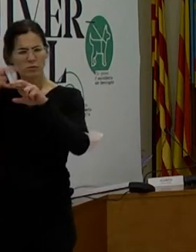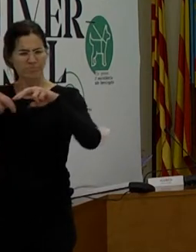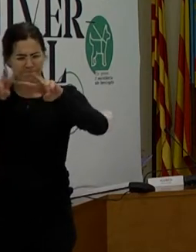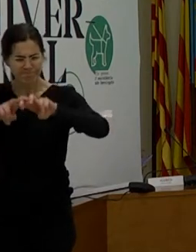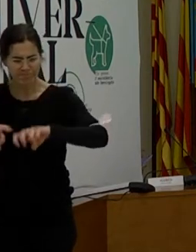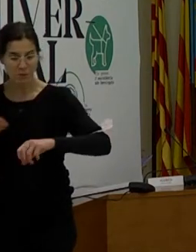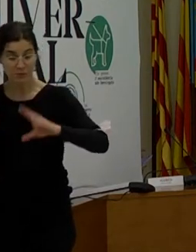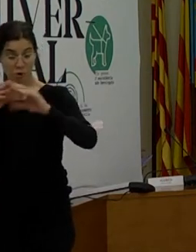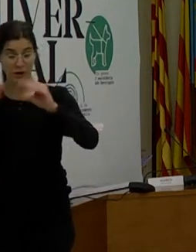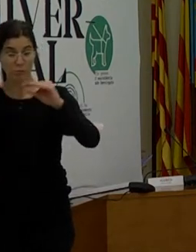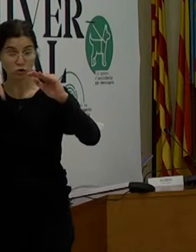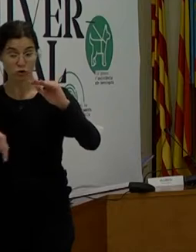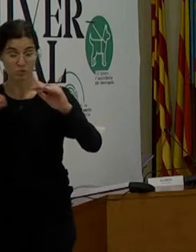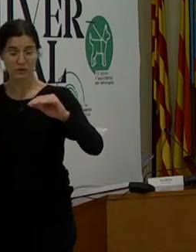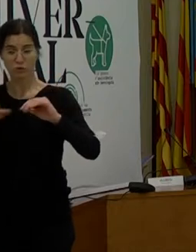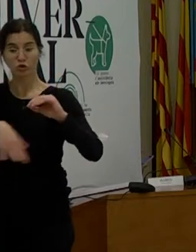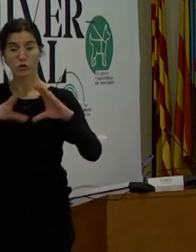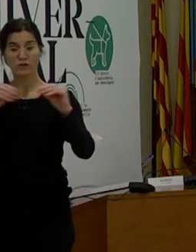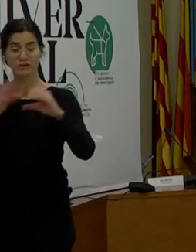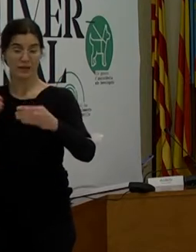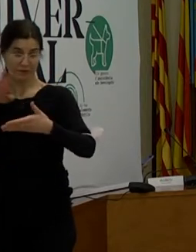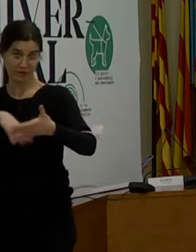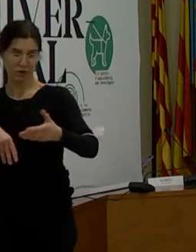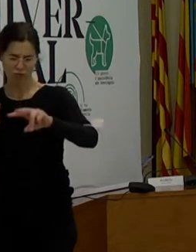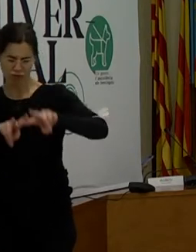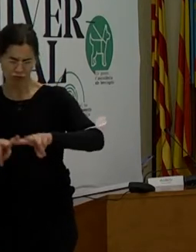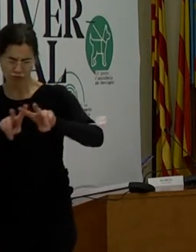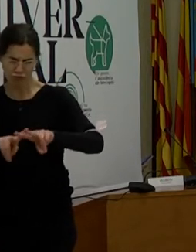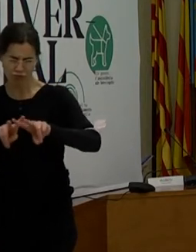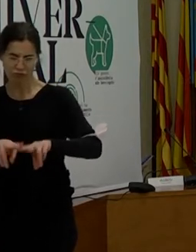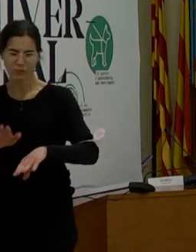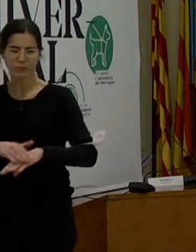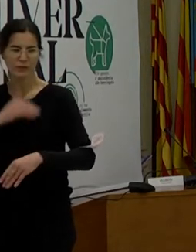zona universitària de Barcelona. I,